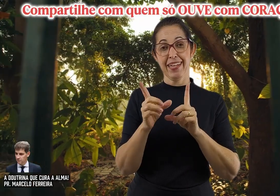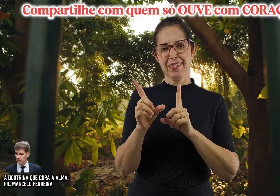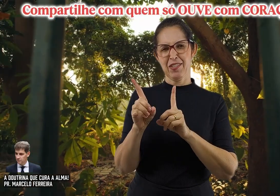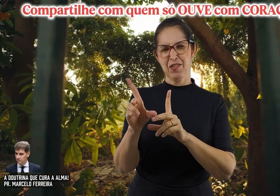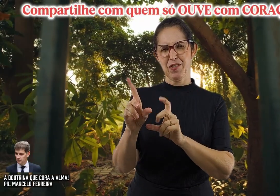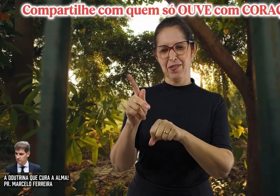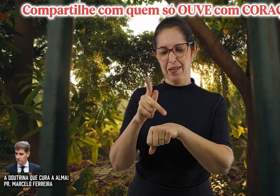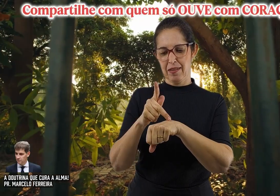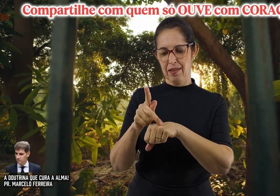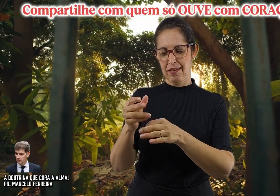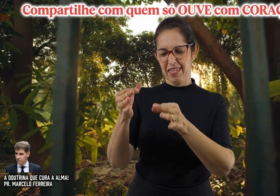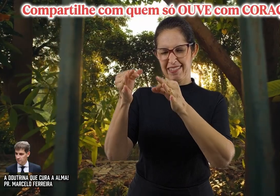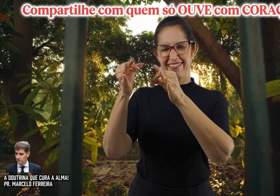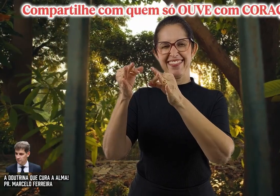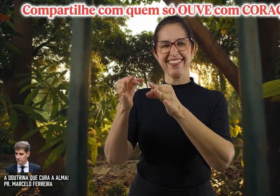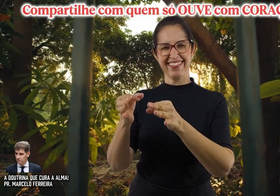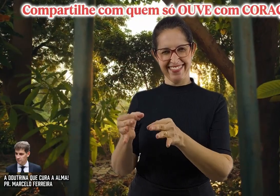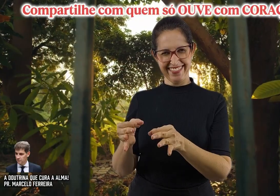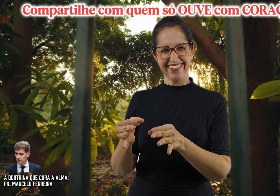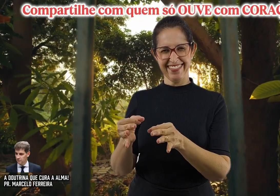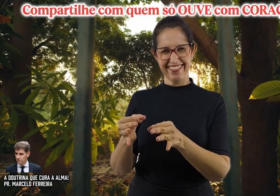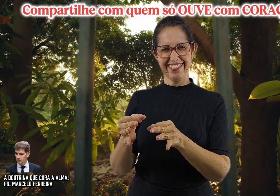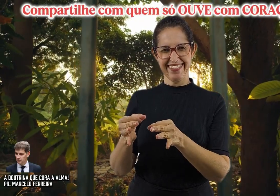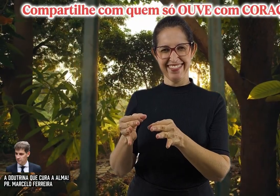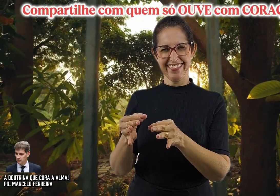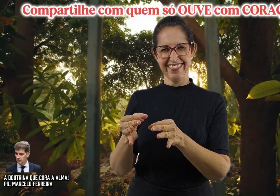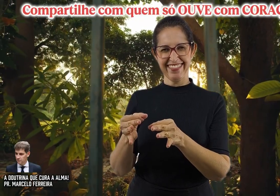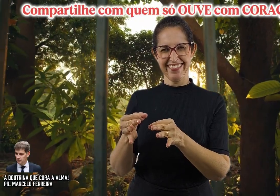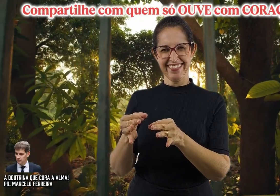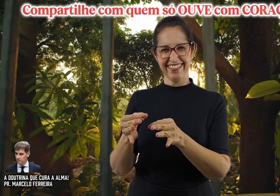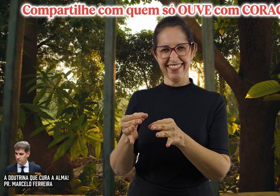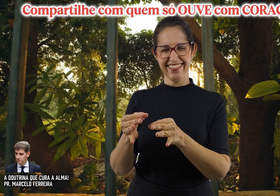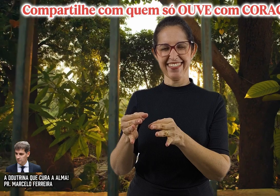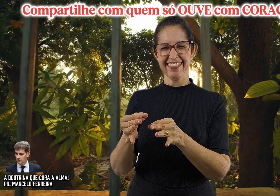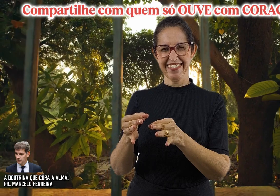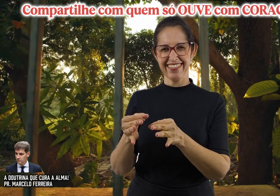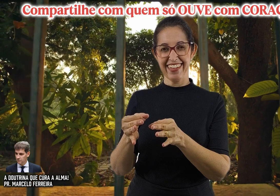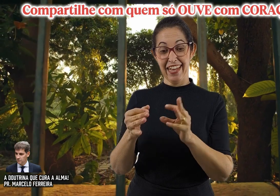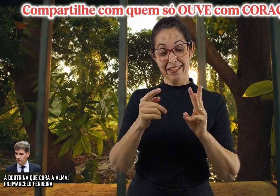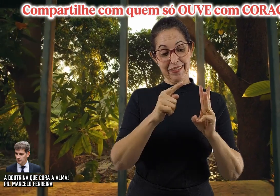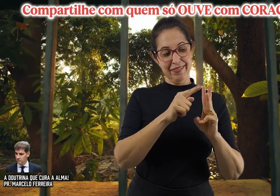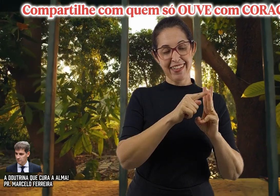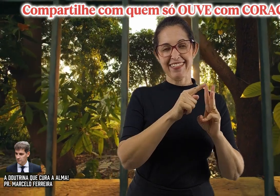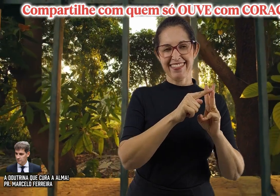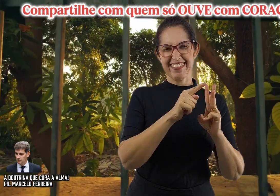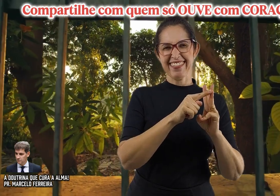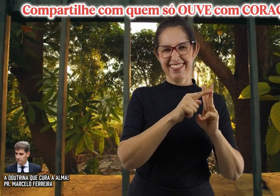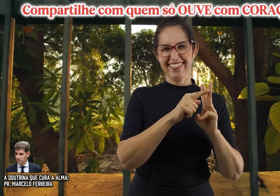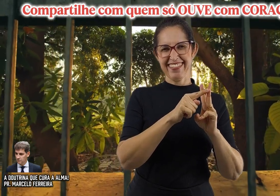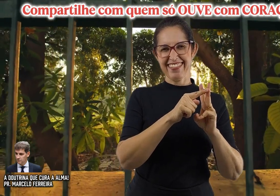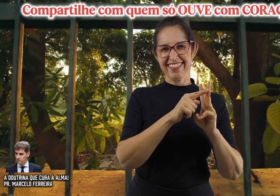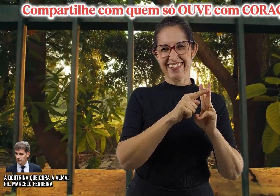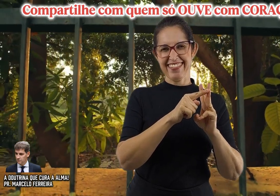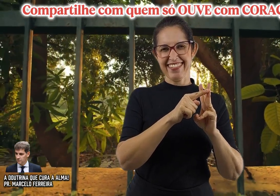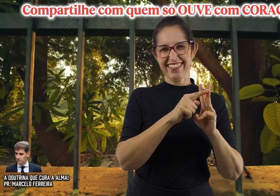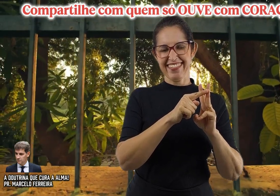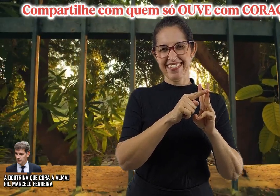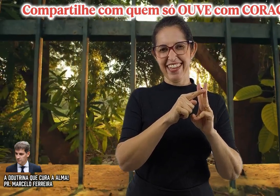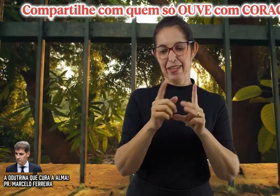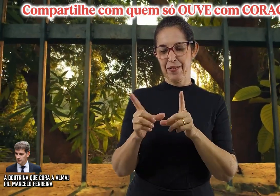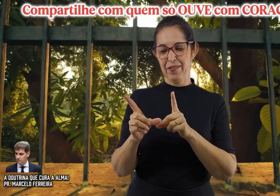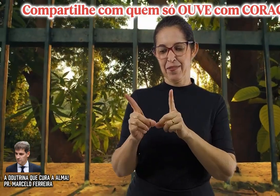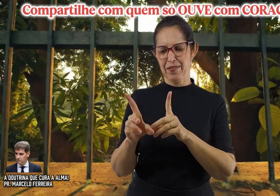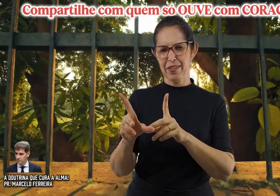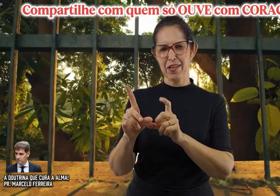sã doutrina. A terceira, por favor, que é a projeção. Acho que travou ali já. A sã